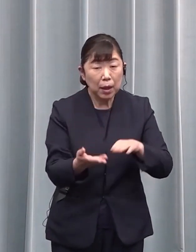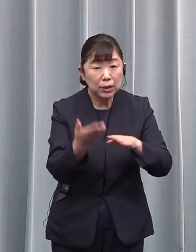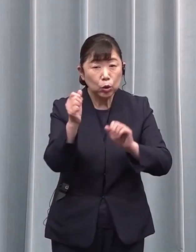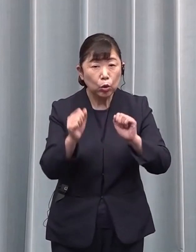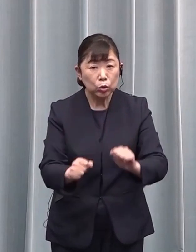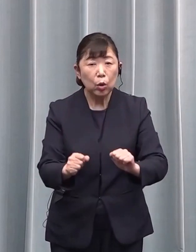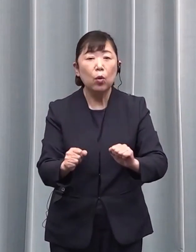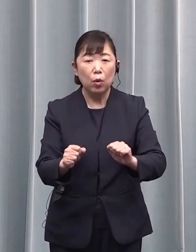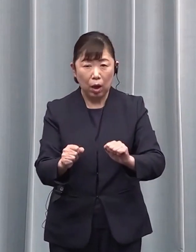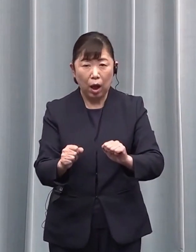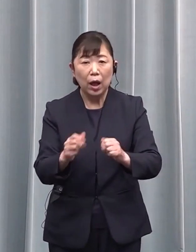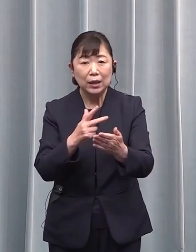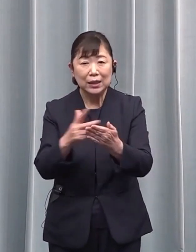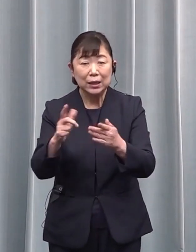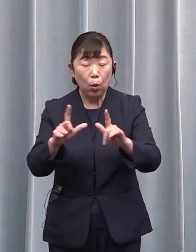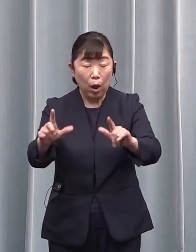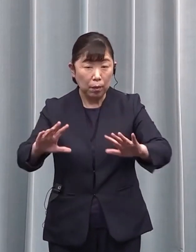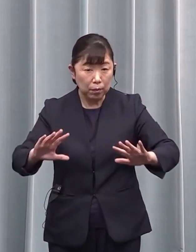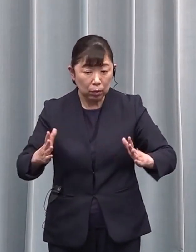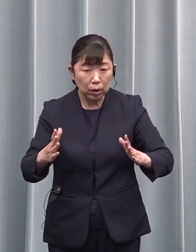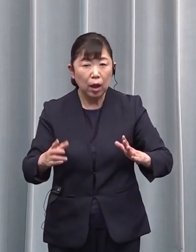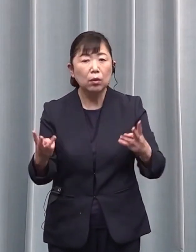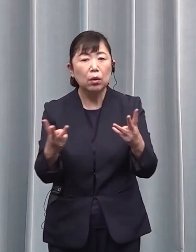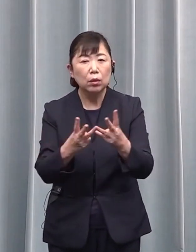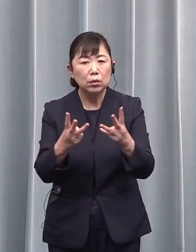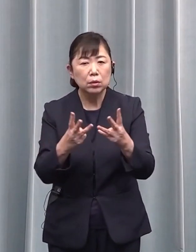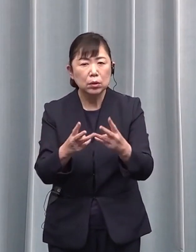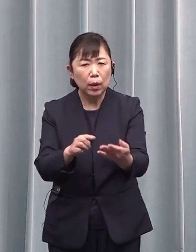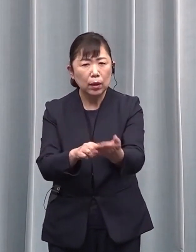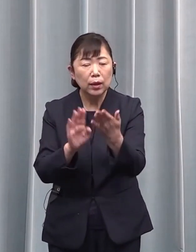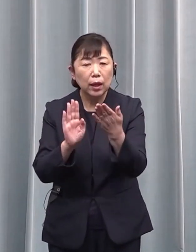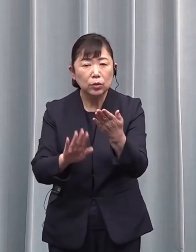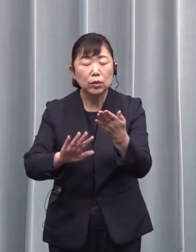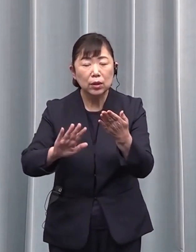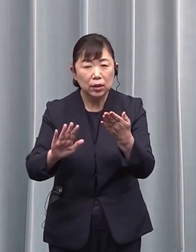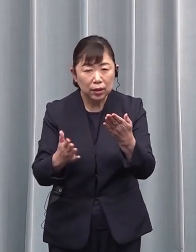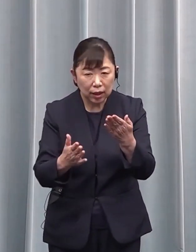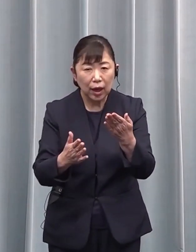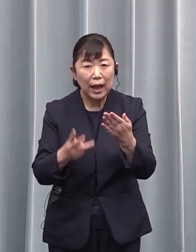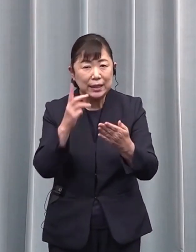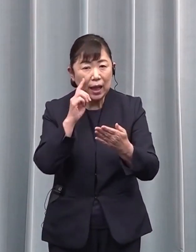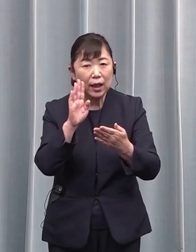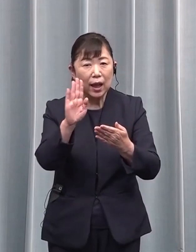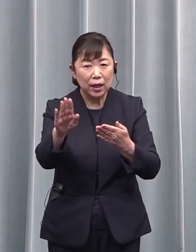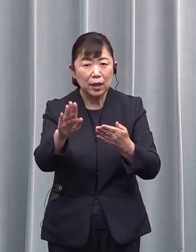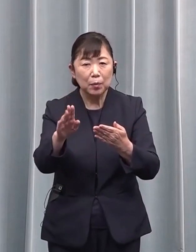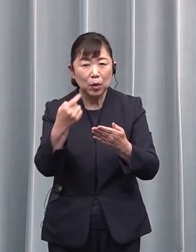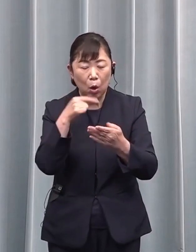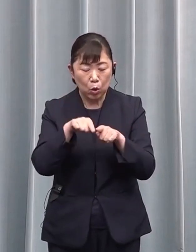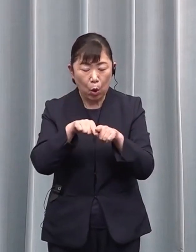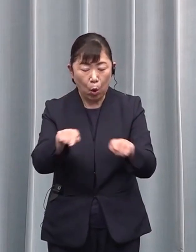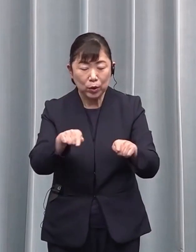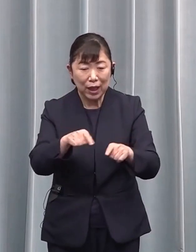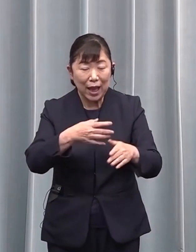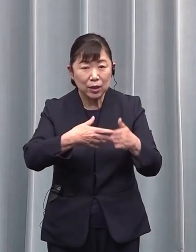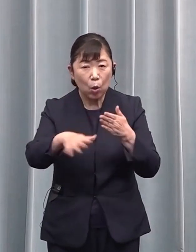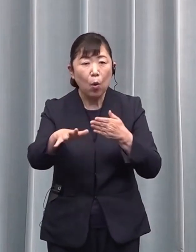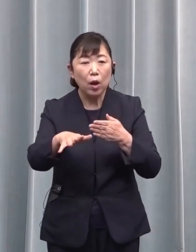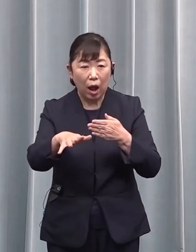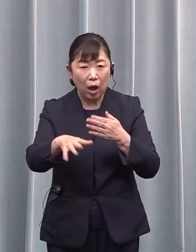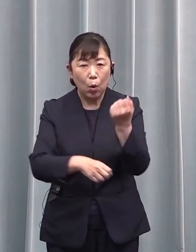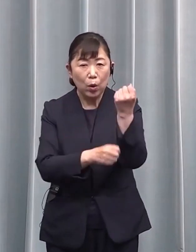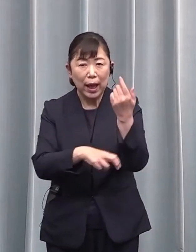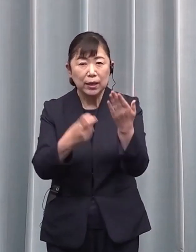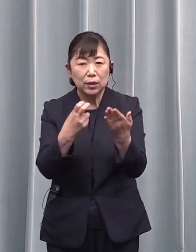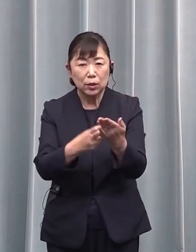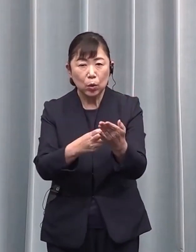発表してないんですが、こういった数字が出ている以上、今の3回目以降の強制送還を原則認めないというやり